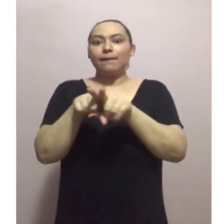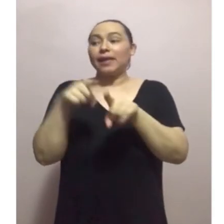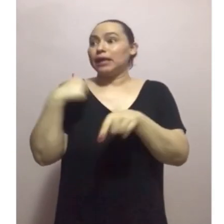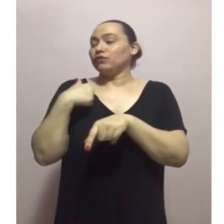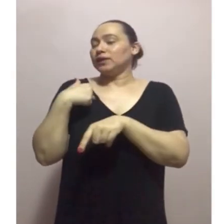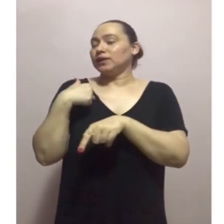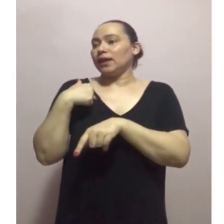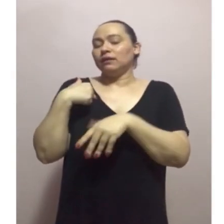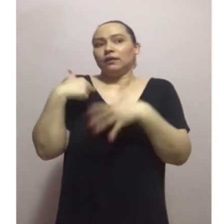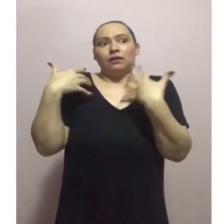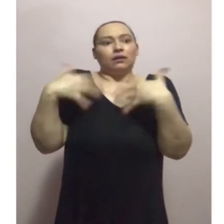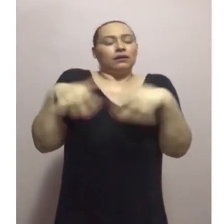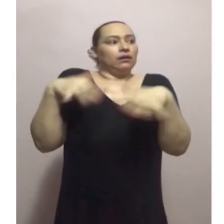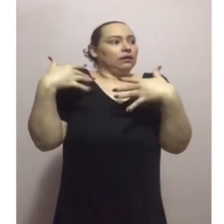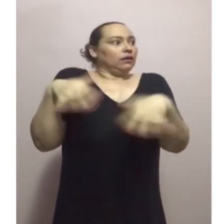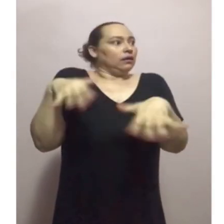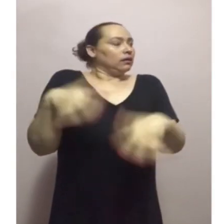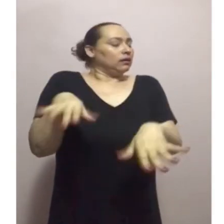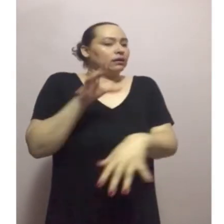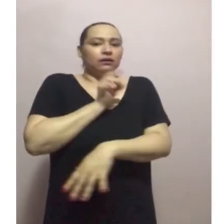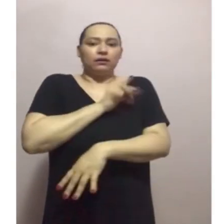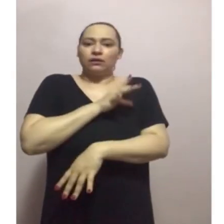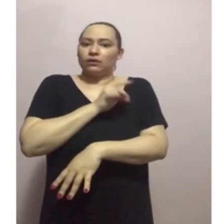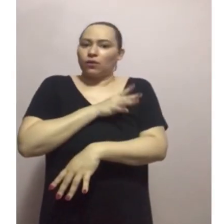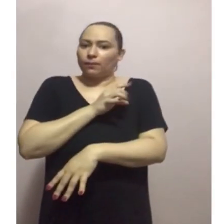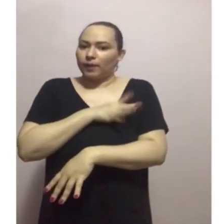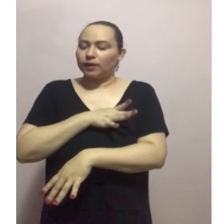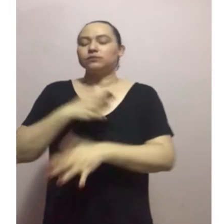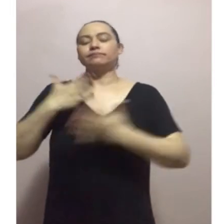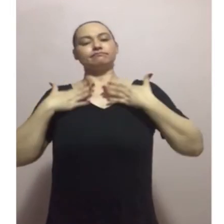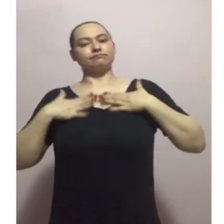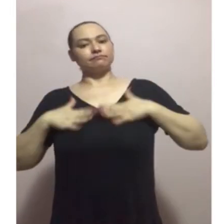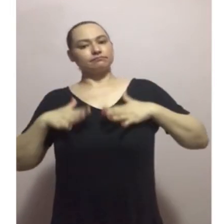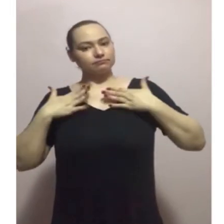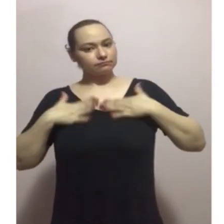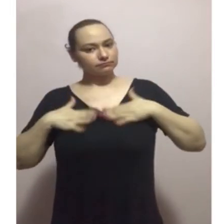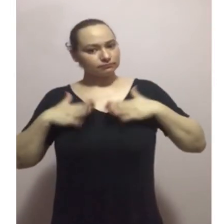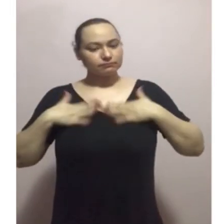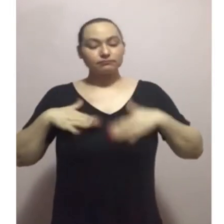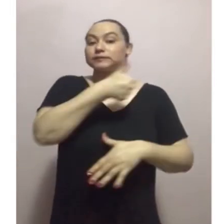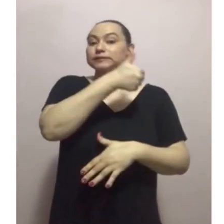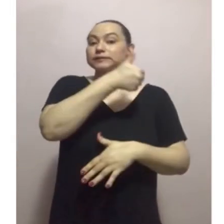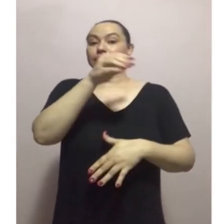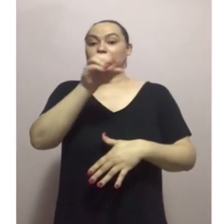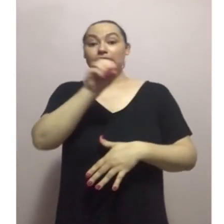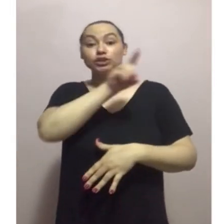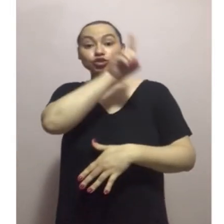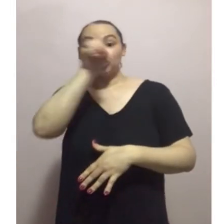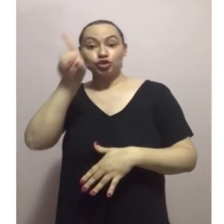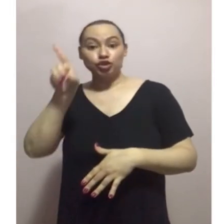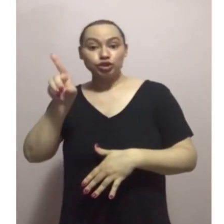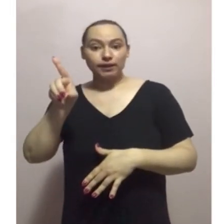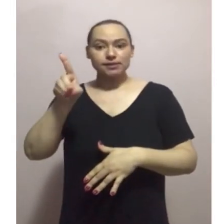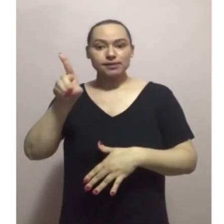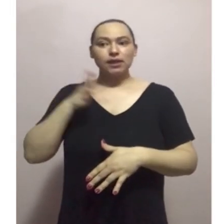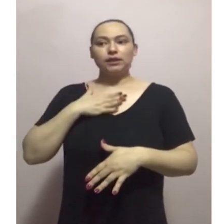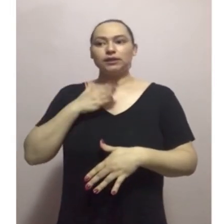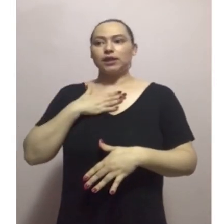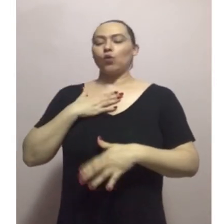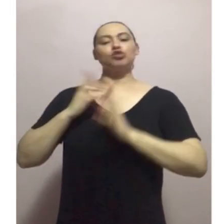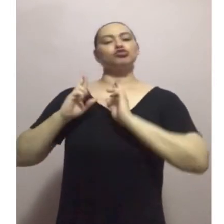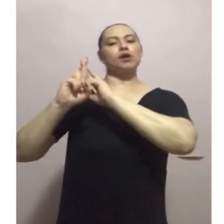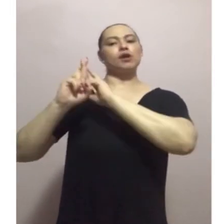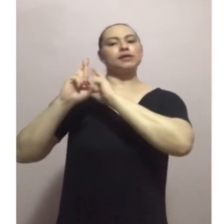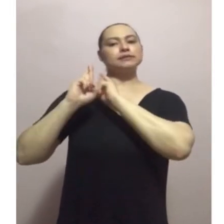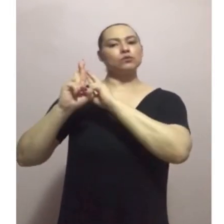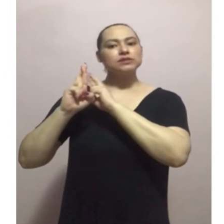num estado de perplexidade. E aí a gente, depois desses 10 dias, aquela coisa de você ter a responsabilidade de ser uma empresária do